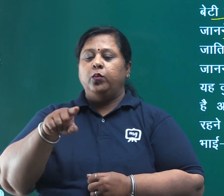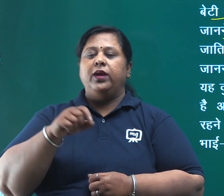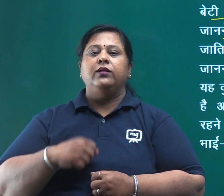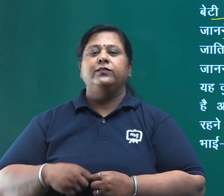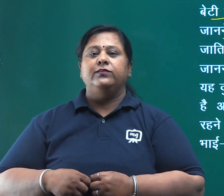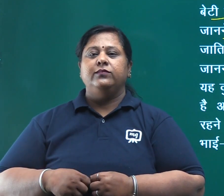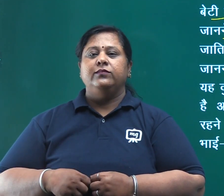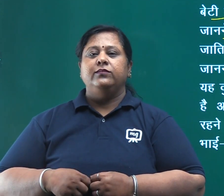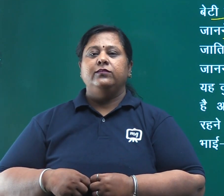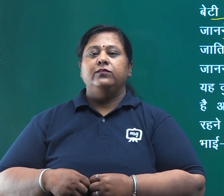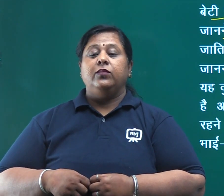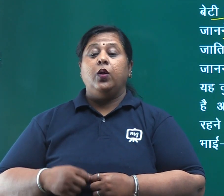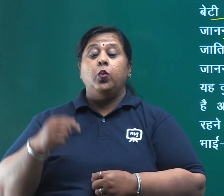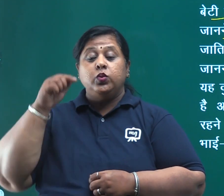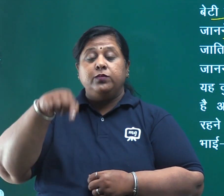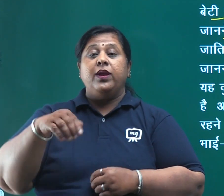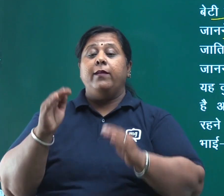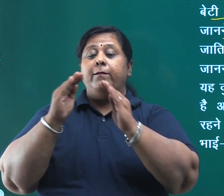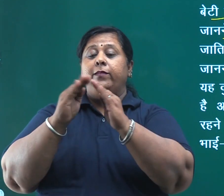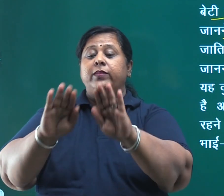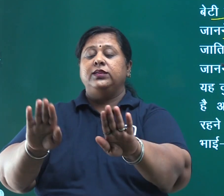तुम्हें उसमें बसी